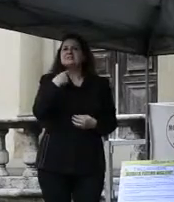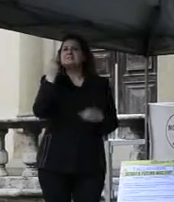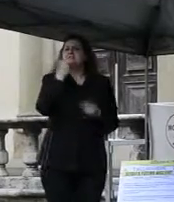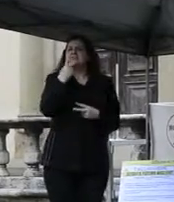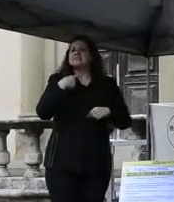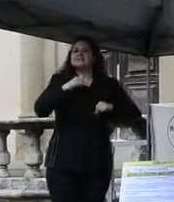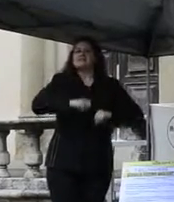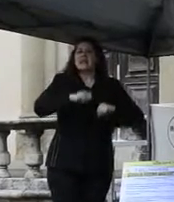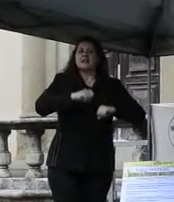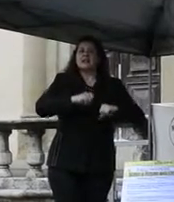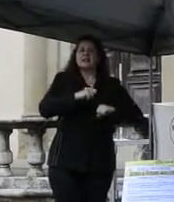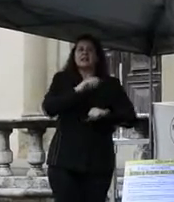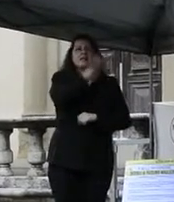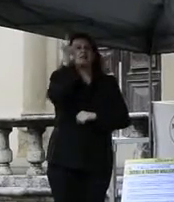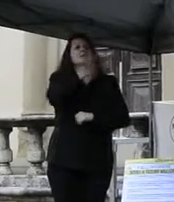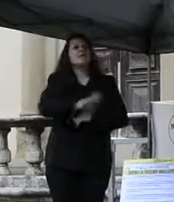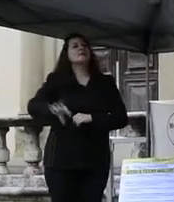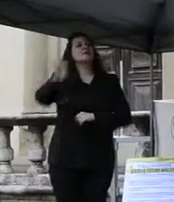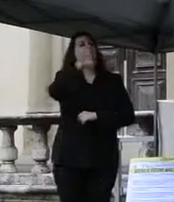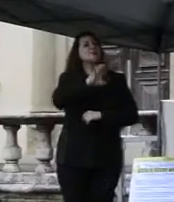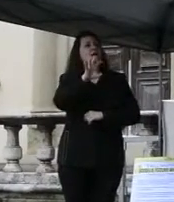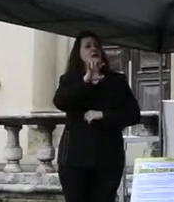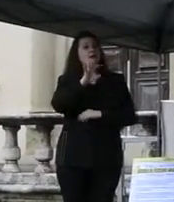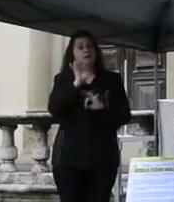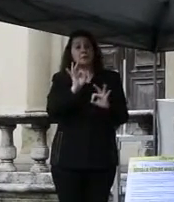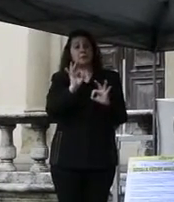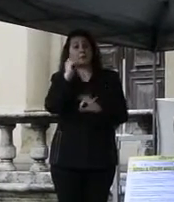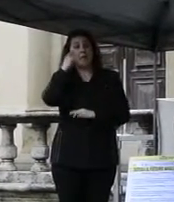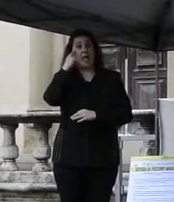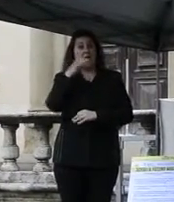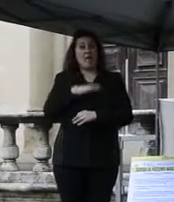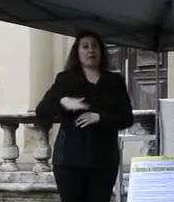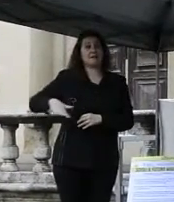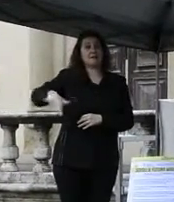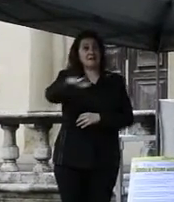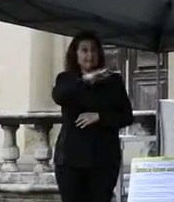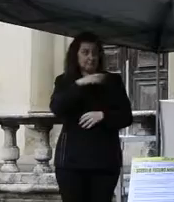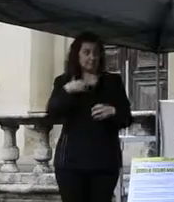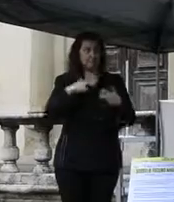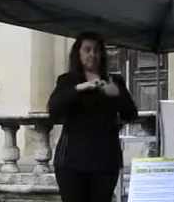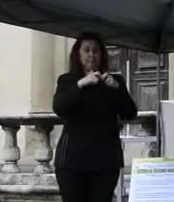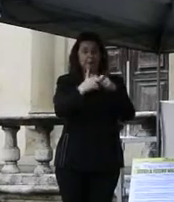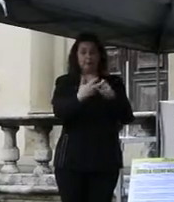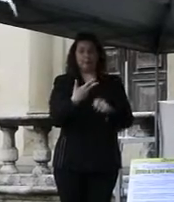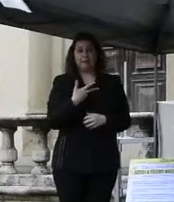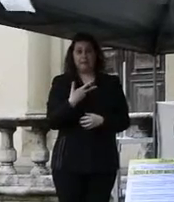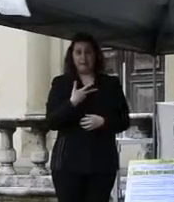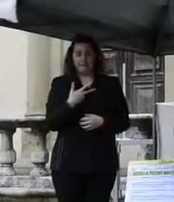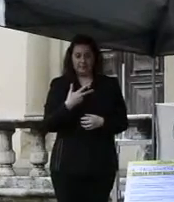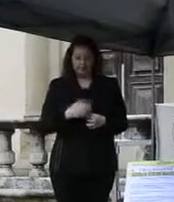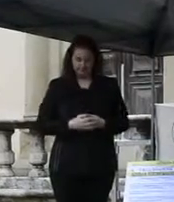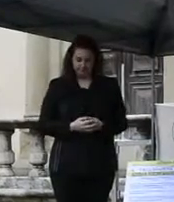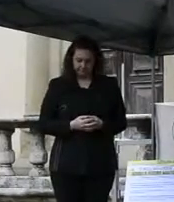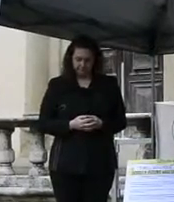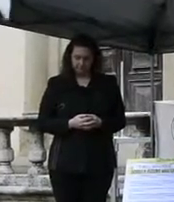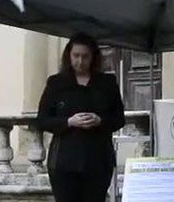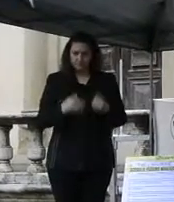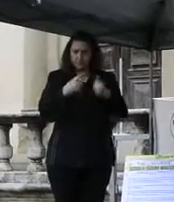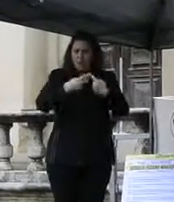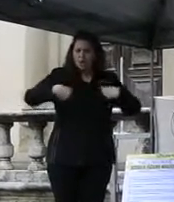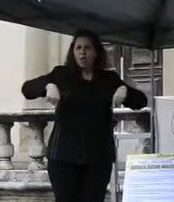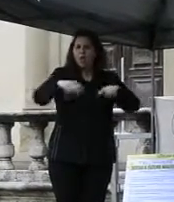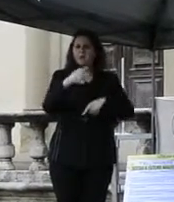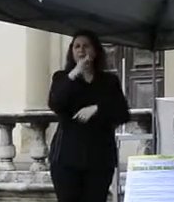in Toscana, ma a Arezzo specialmente, diventa sempre più problematica. Il Comitato Acqua Pubblica di